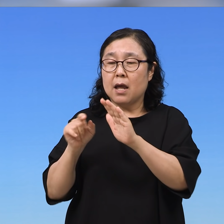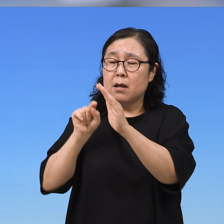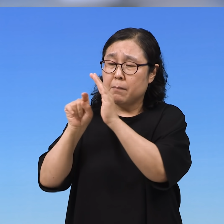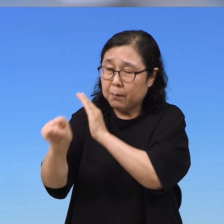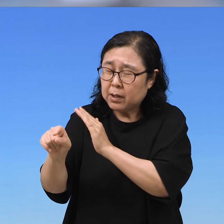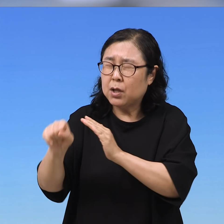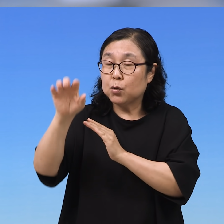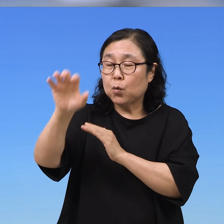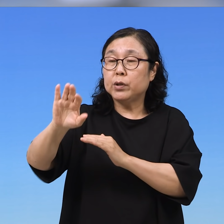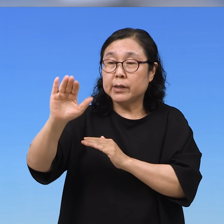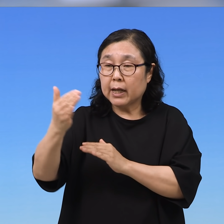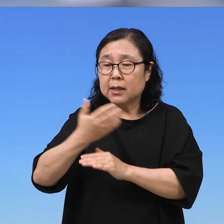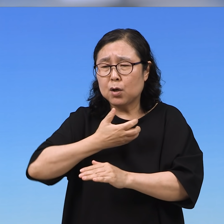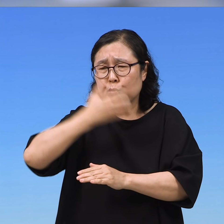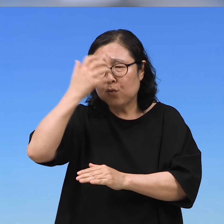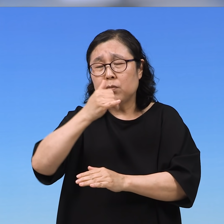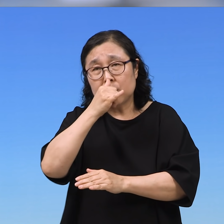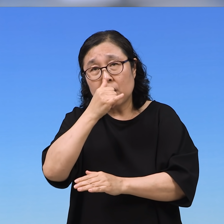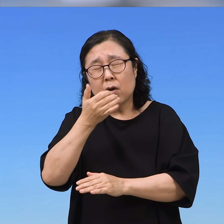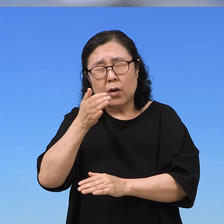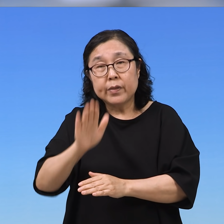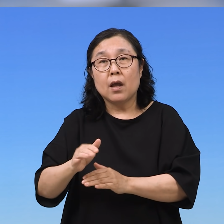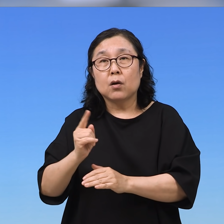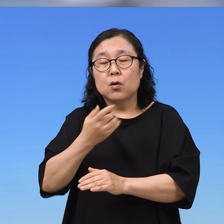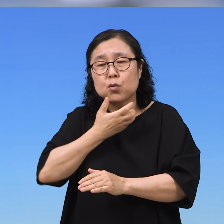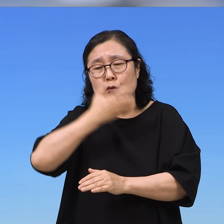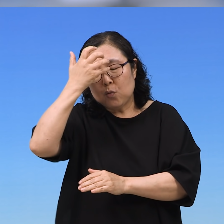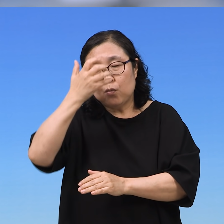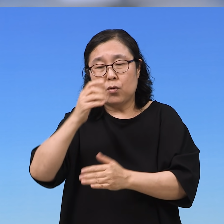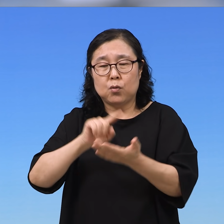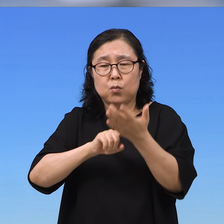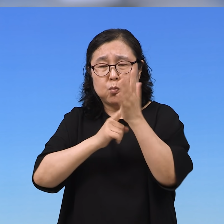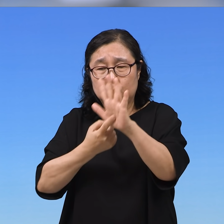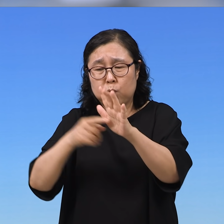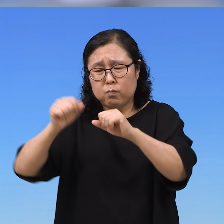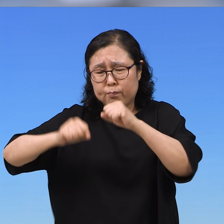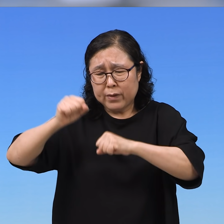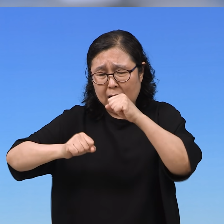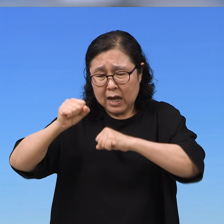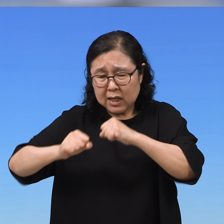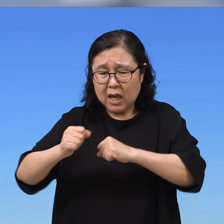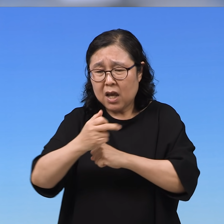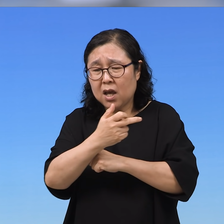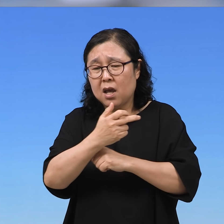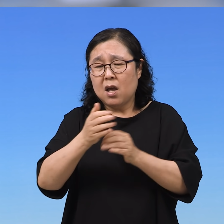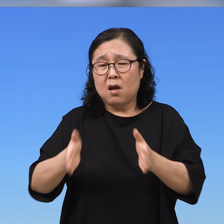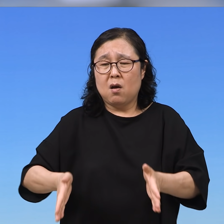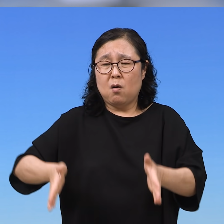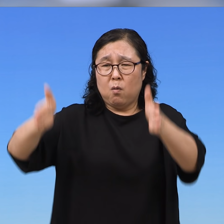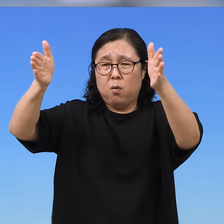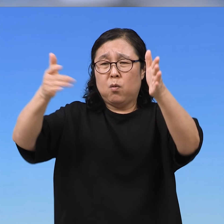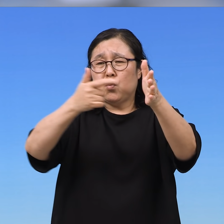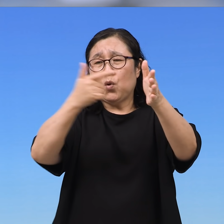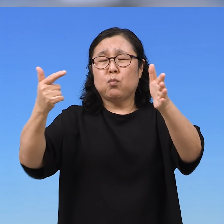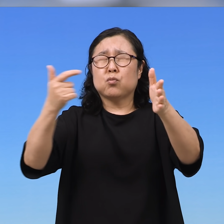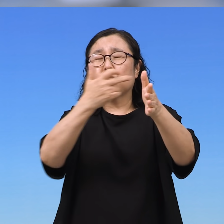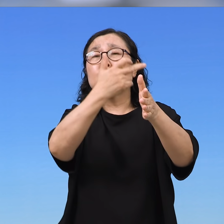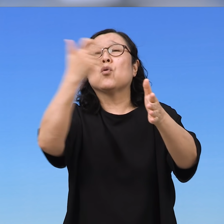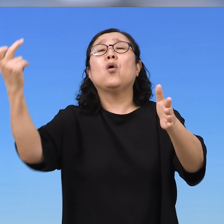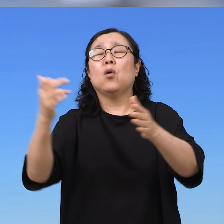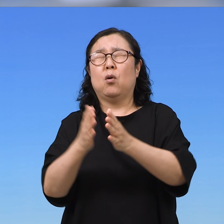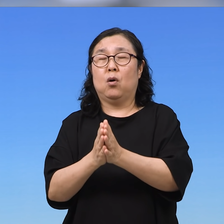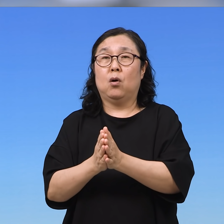곳이 되면 좋겠다. 이런 꿈은 제가 갖고 있는데요. 그 꿈을 펼치기엔 건물이 너무 큰 겁니다. 한